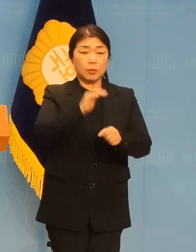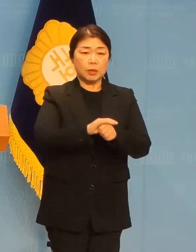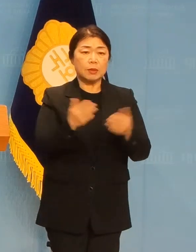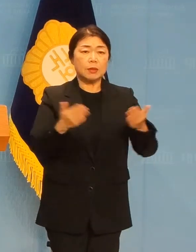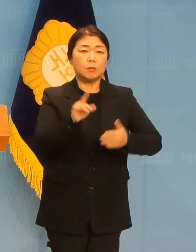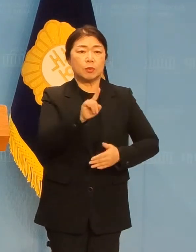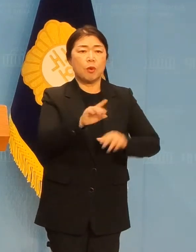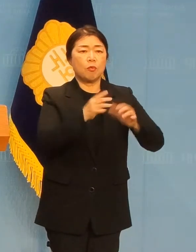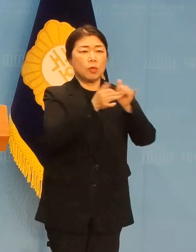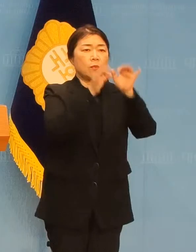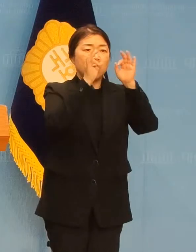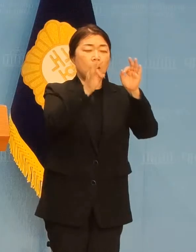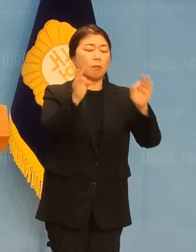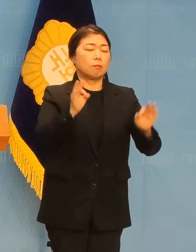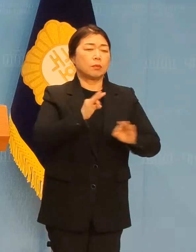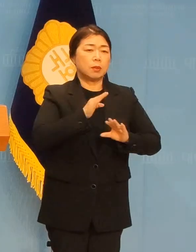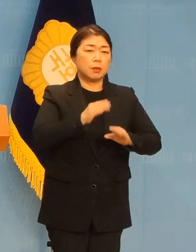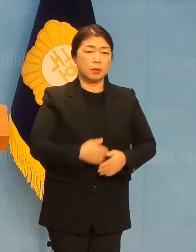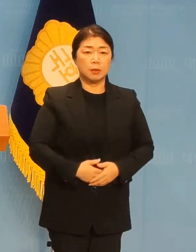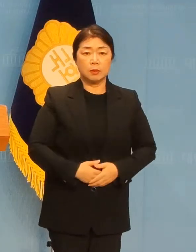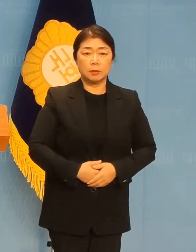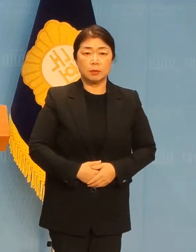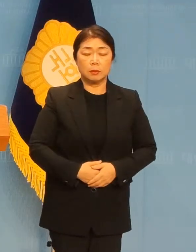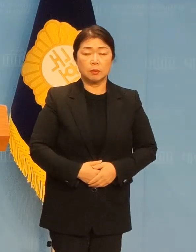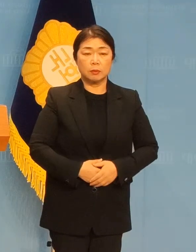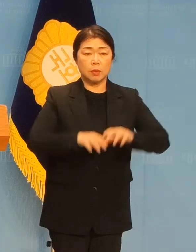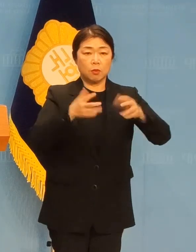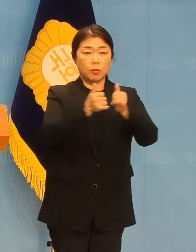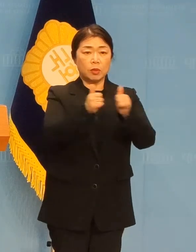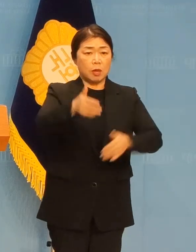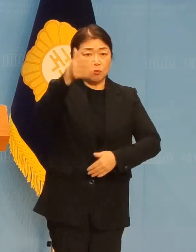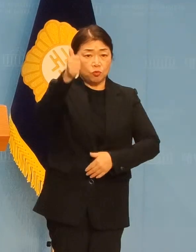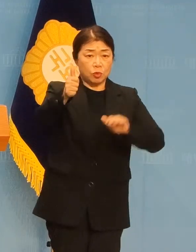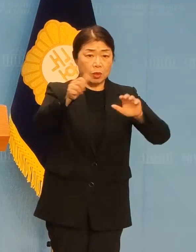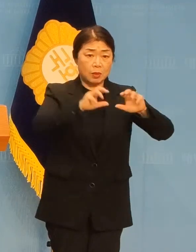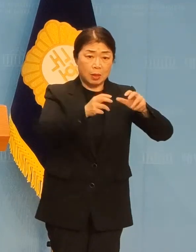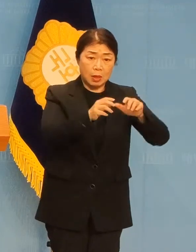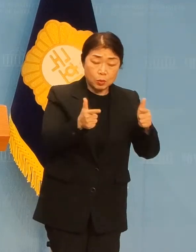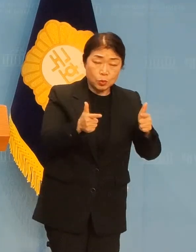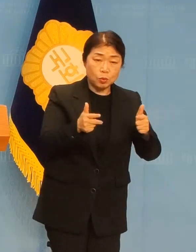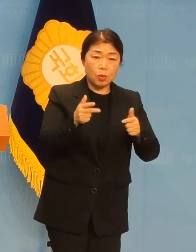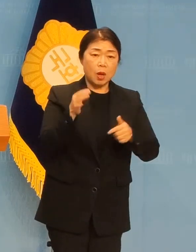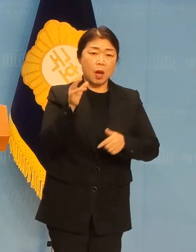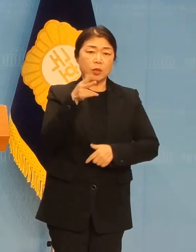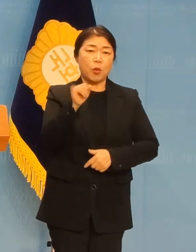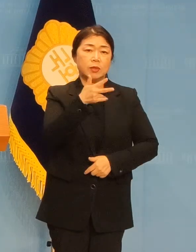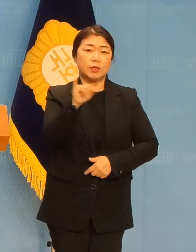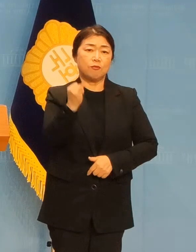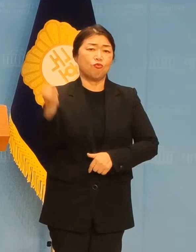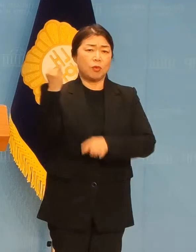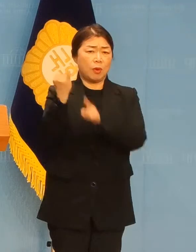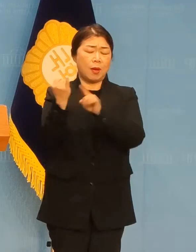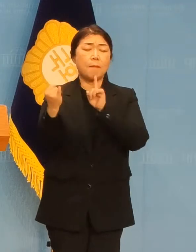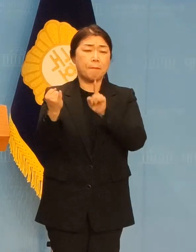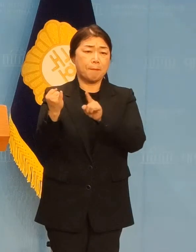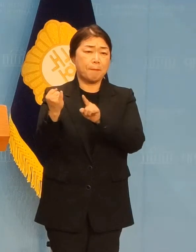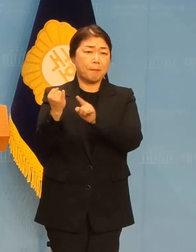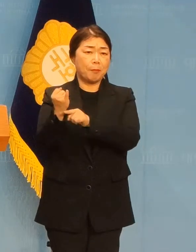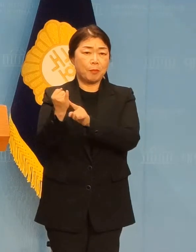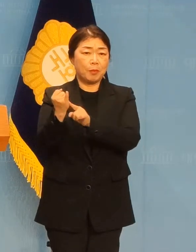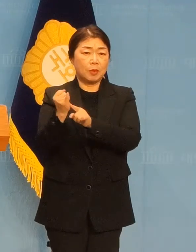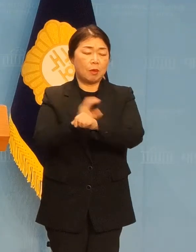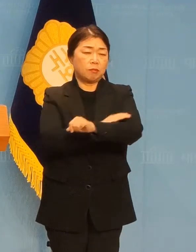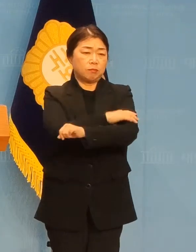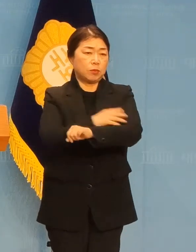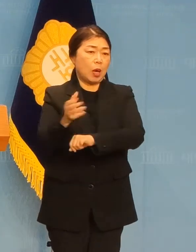국민들은 지금 대한민국이 국민이 주인인 나라가 아니라 현지 누나가 주인인 나라에 살고